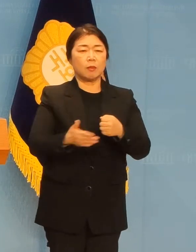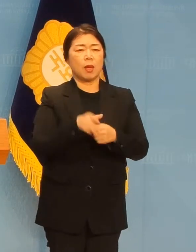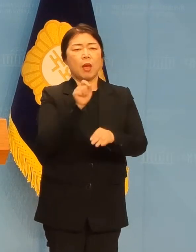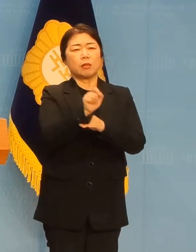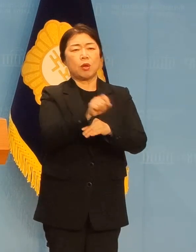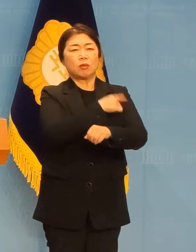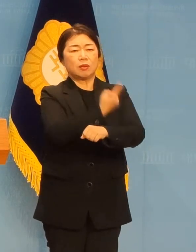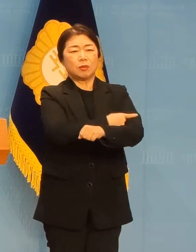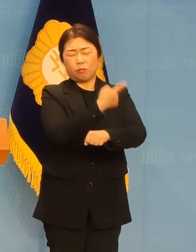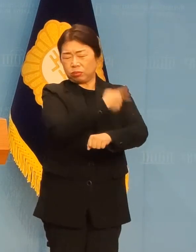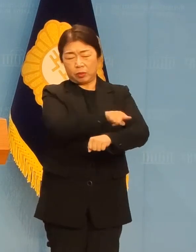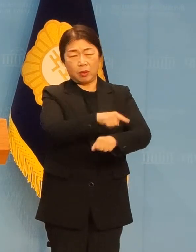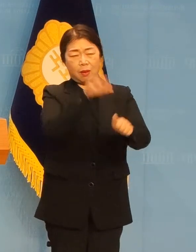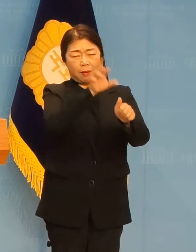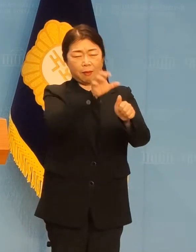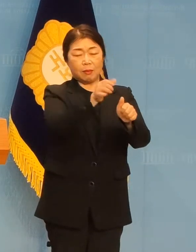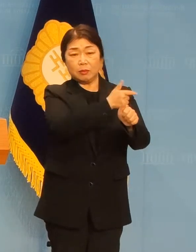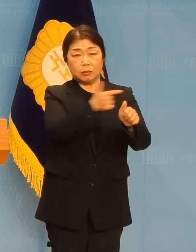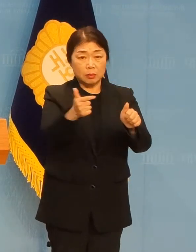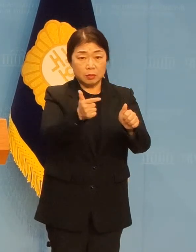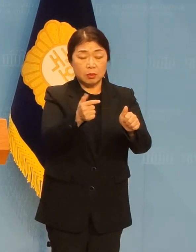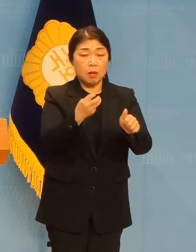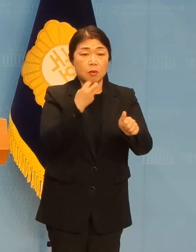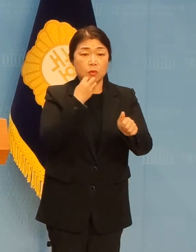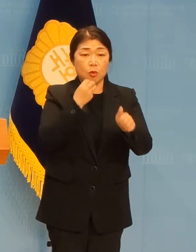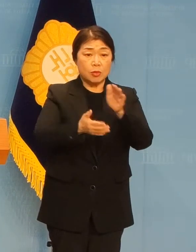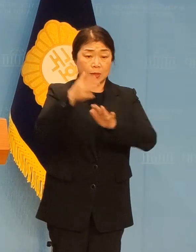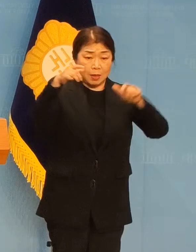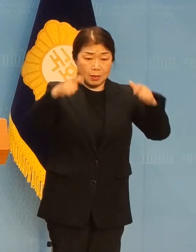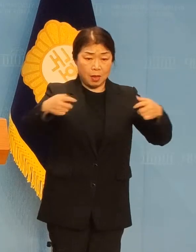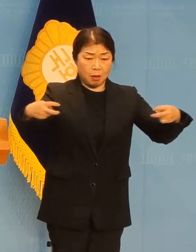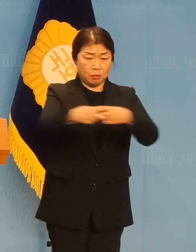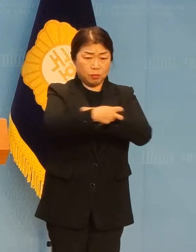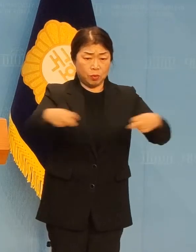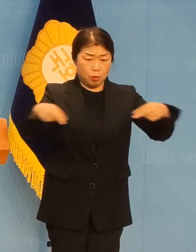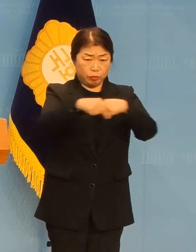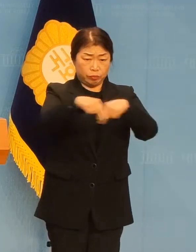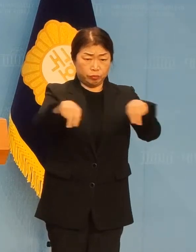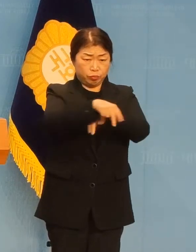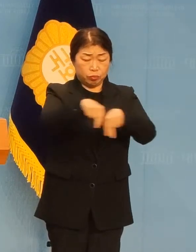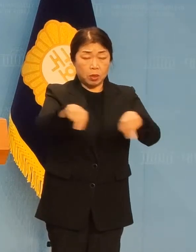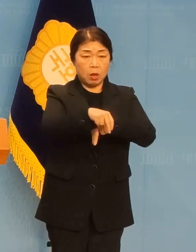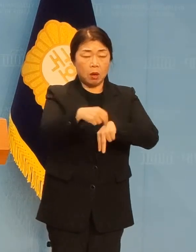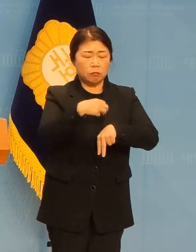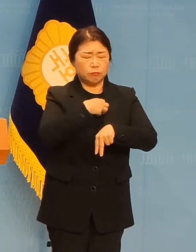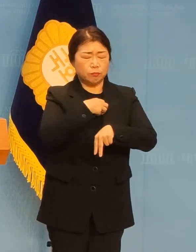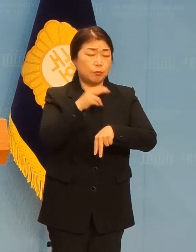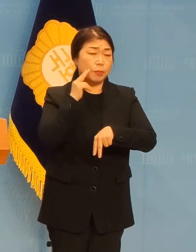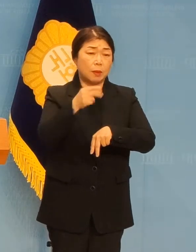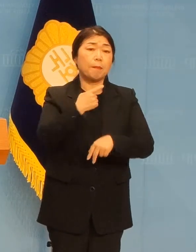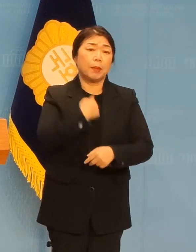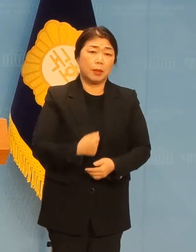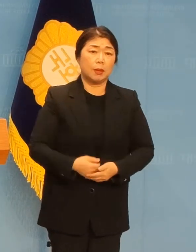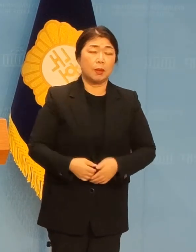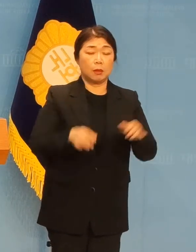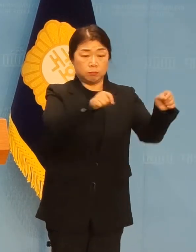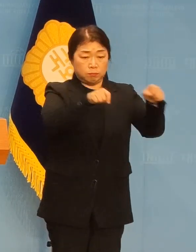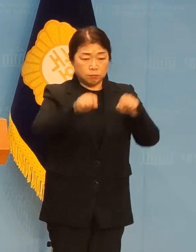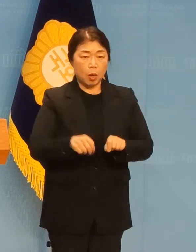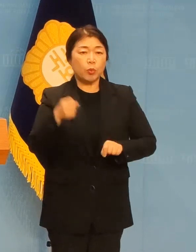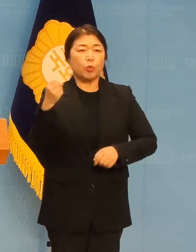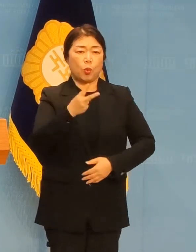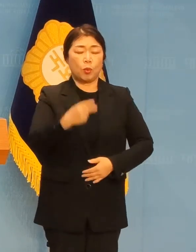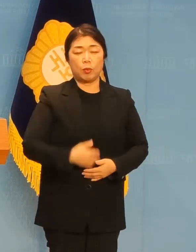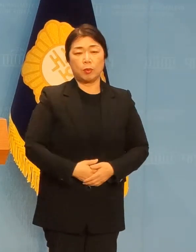받으며 서울시가 마비되다시피 한 바 있습니다. 오 시장의 이러한 무능 행정과